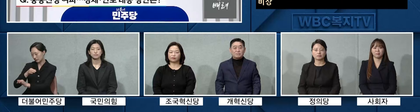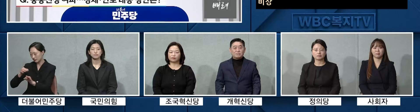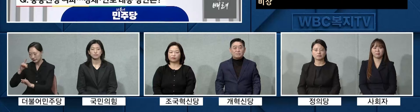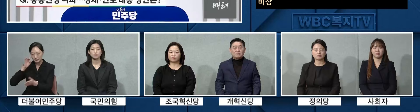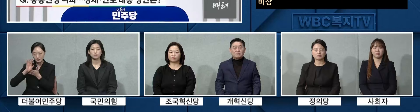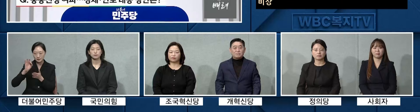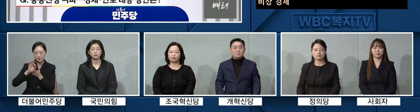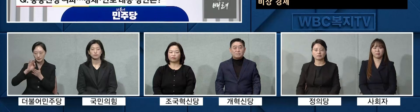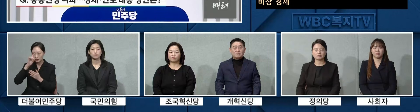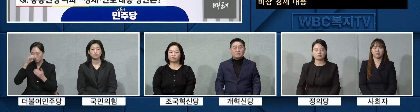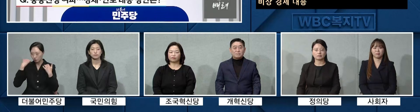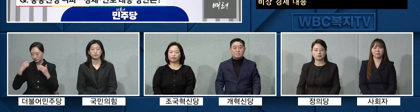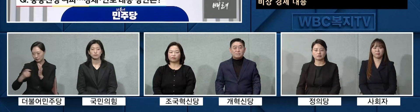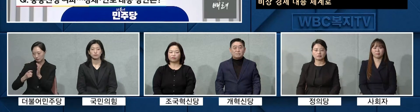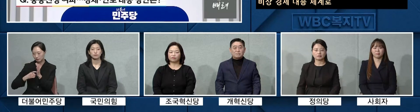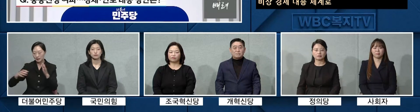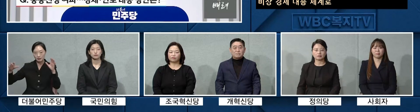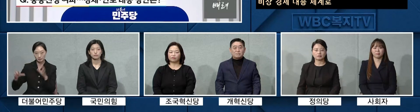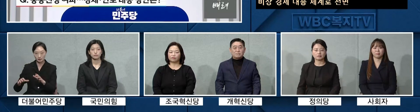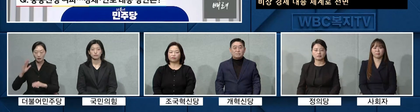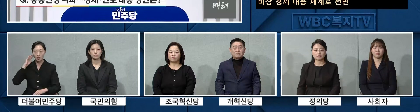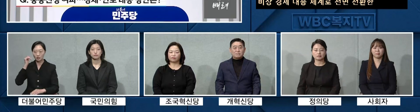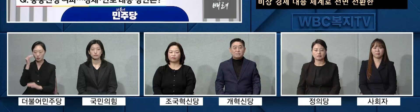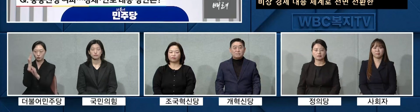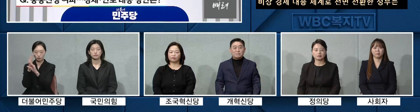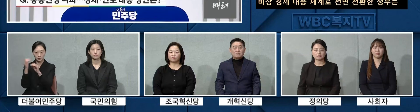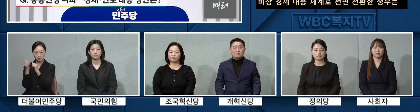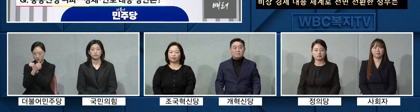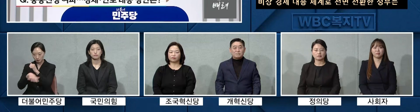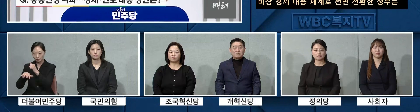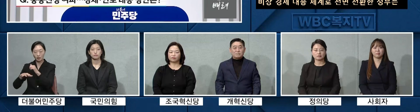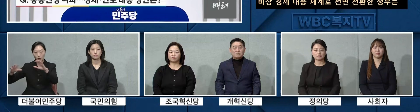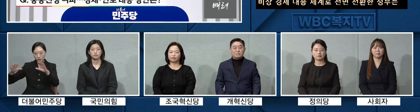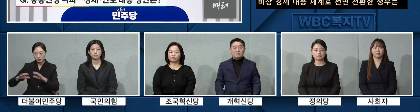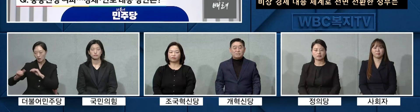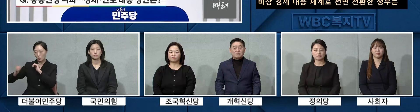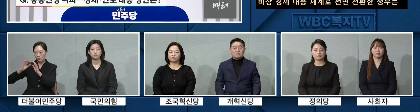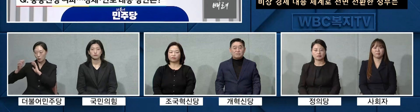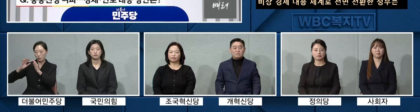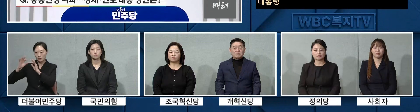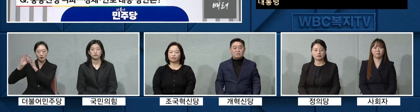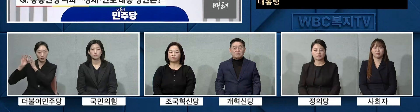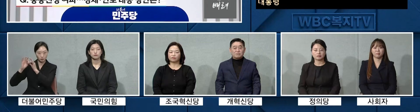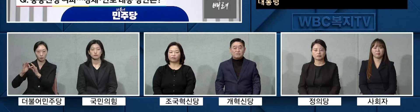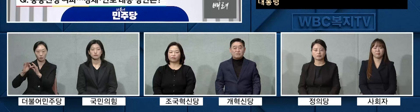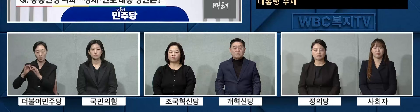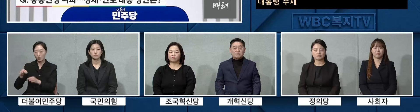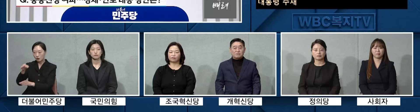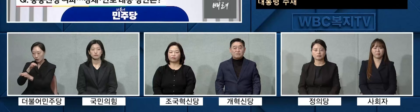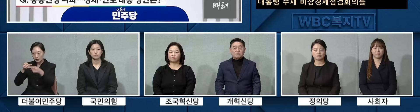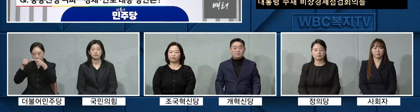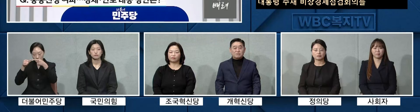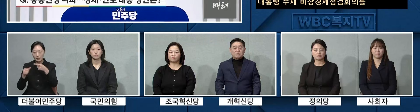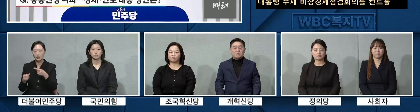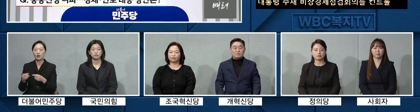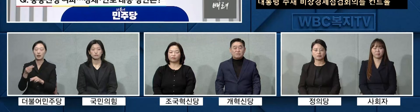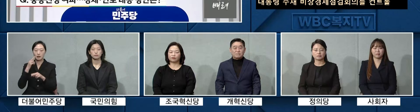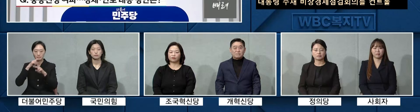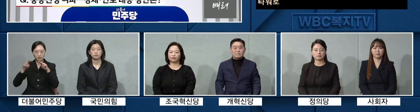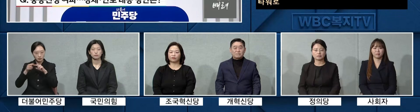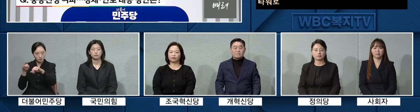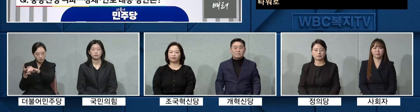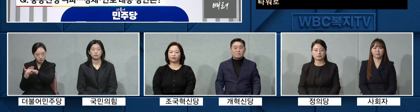전환한 정부는 대통령 주재 비상경제점검회의를 컨트롤 타워로 경제부터 에너지 수급, 해외